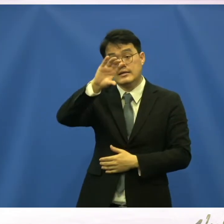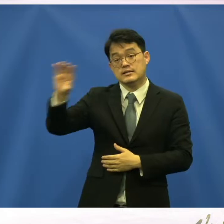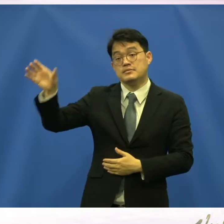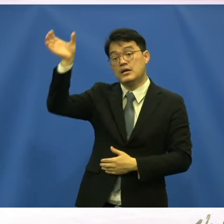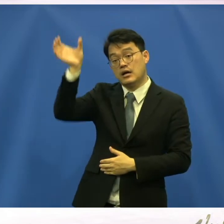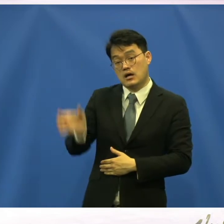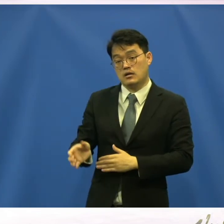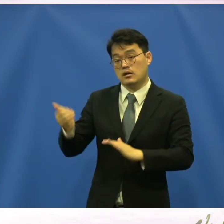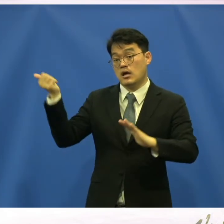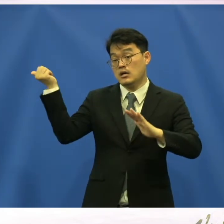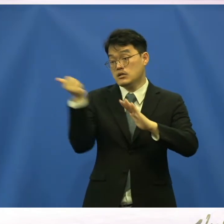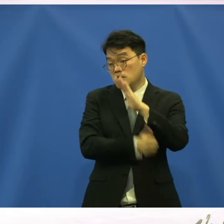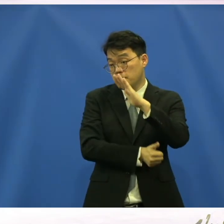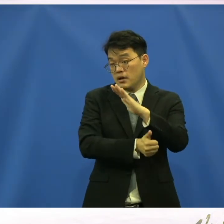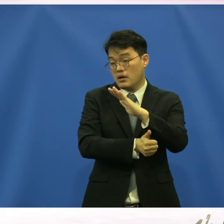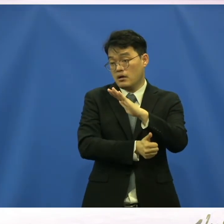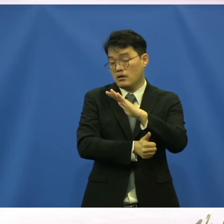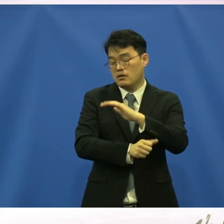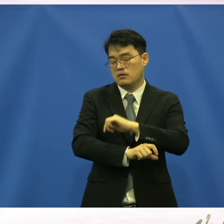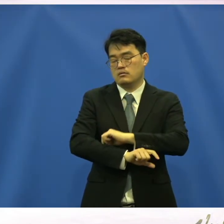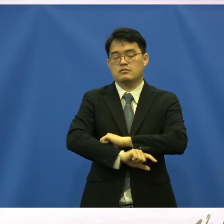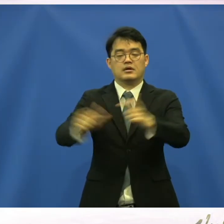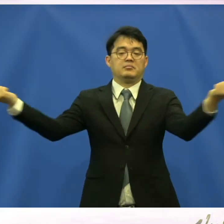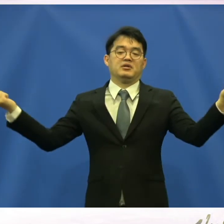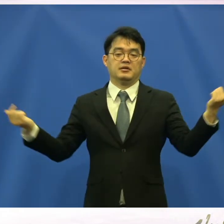십자가는 실패가 아닙니다.